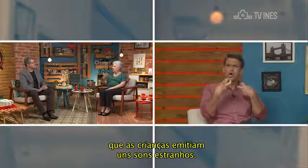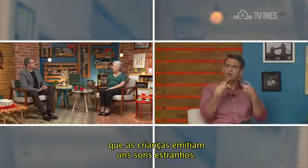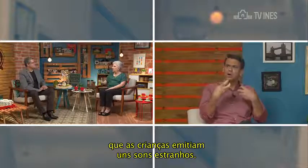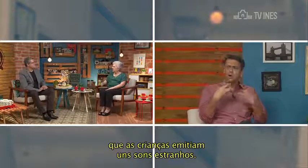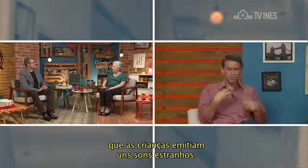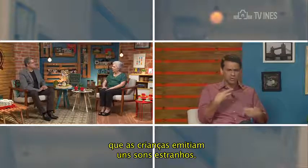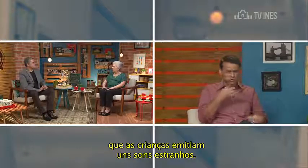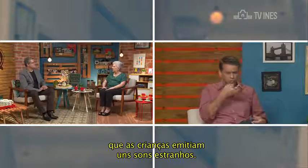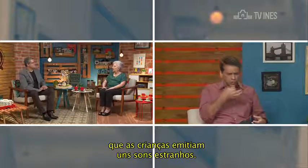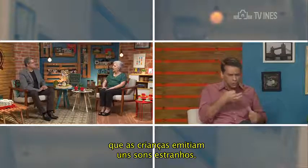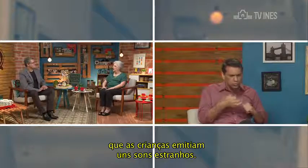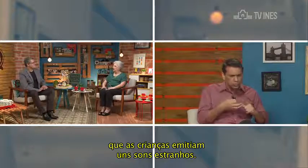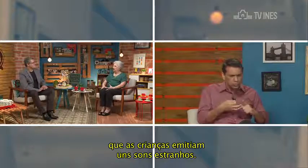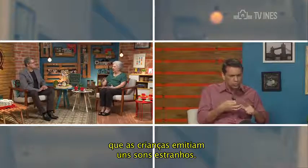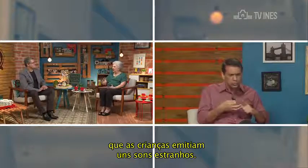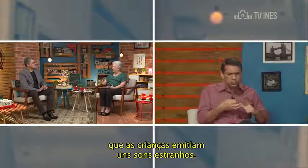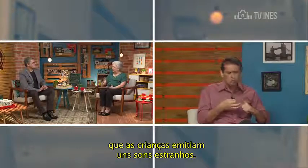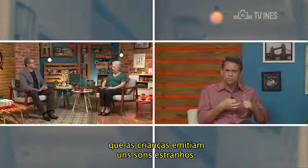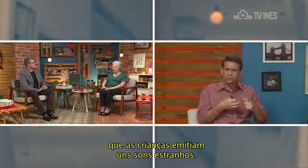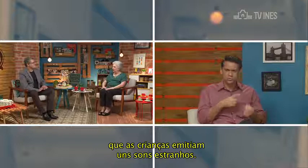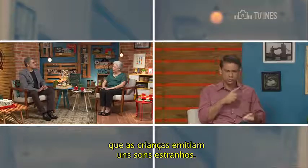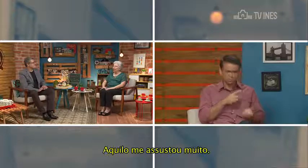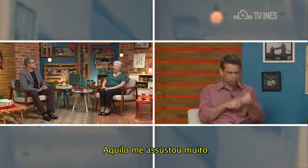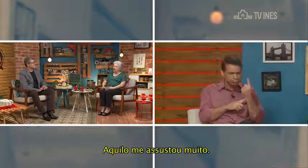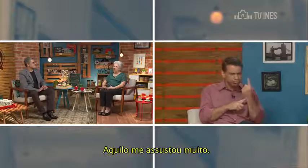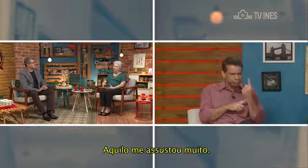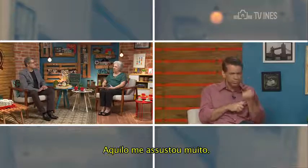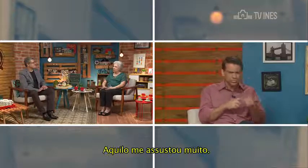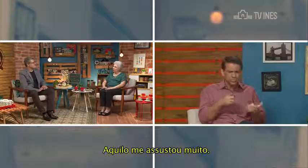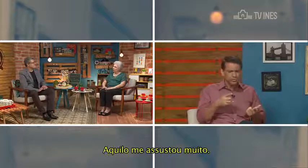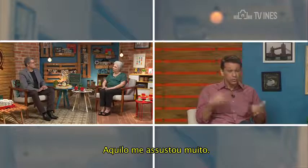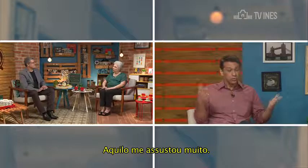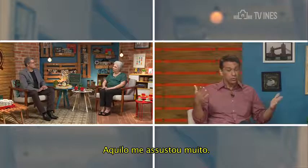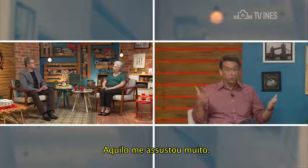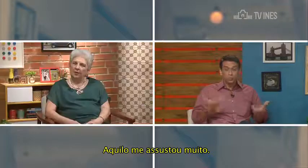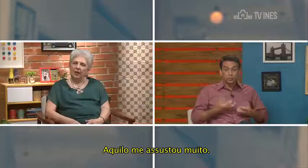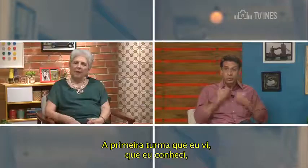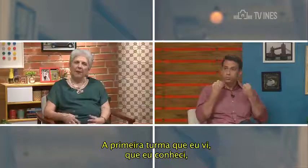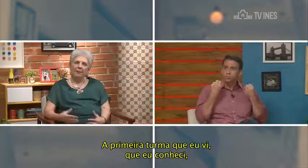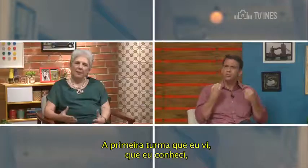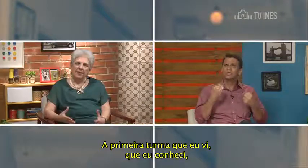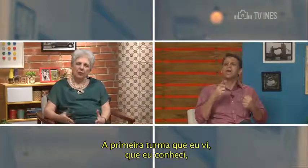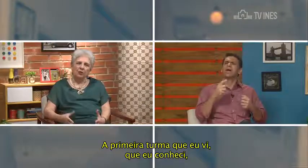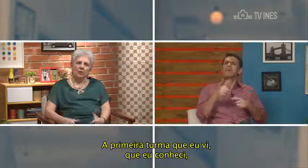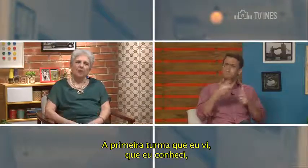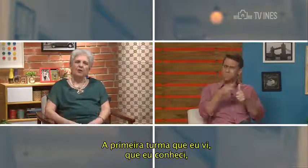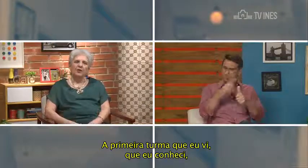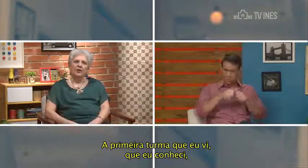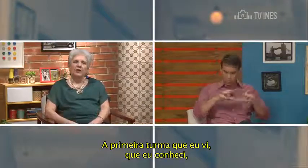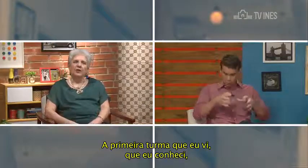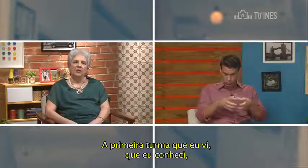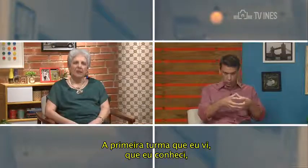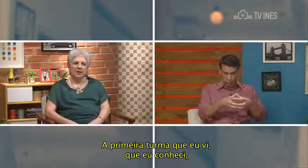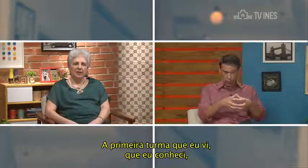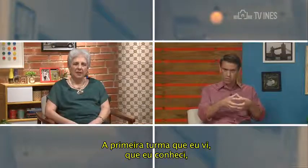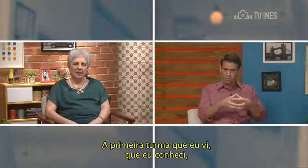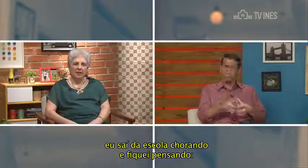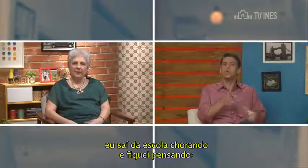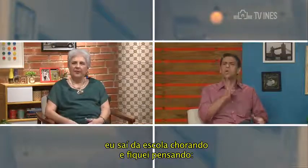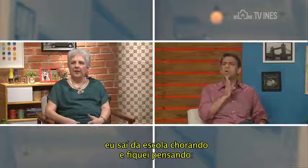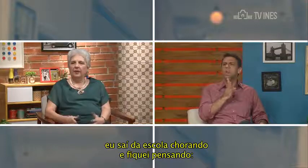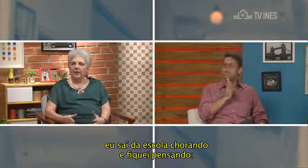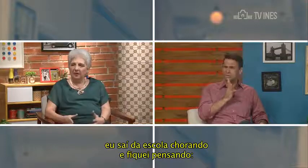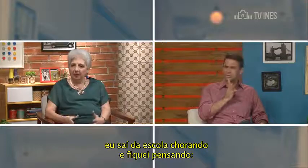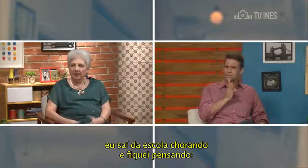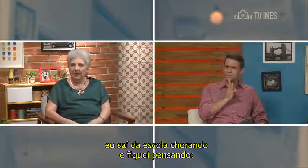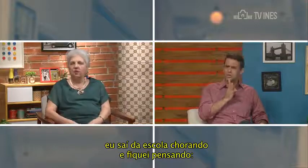emitiam uns sons estranhos Aquilo me assustou muito A primeira turma que eu vi, que eu conheci